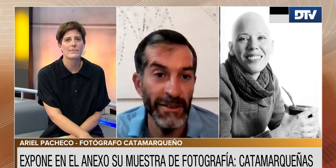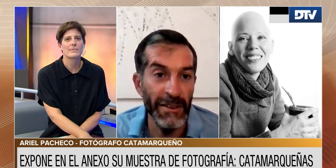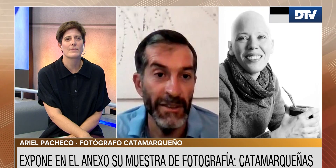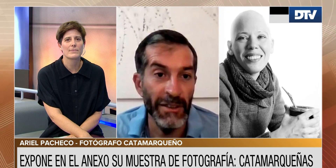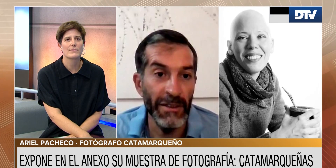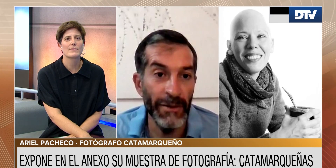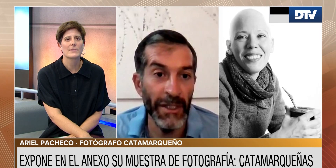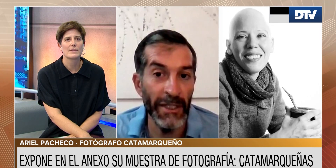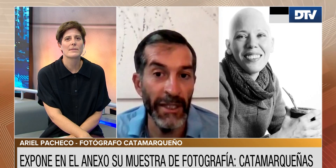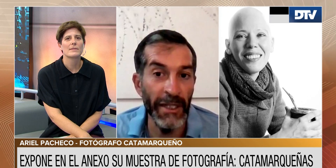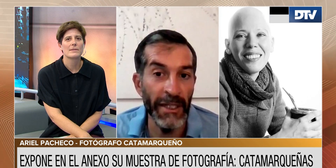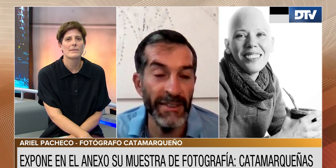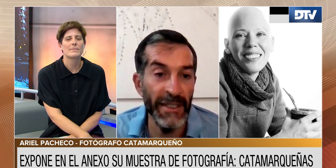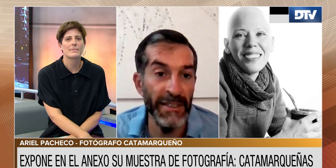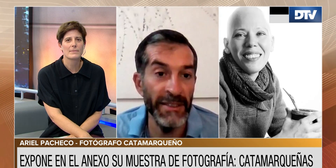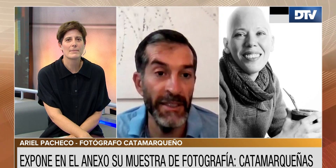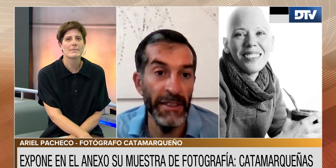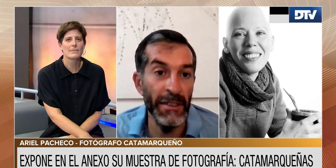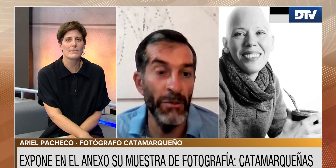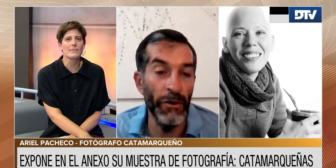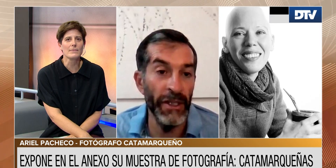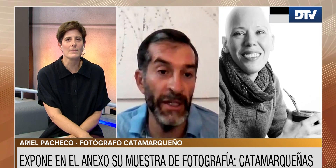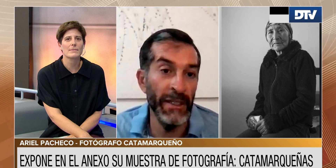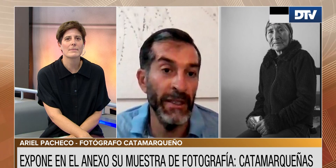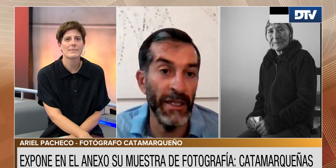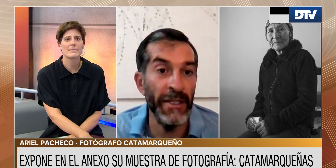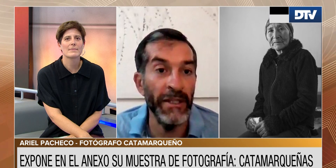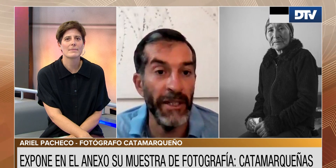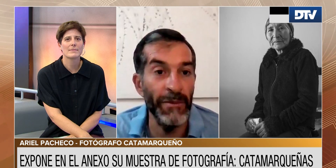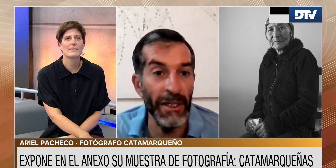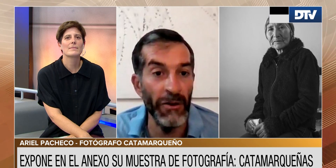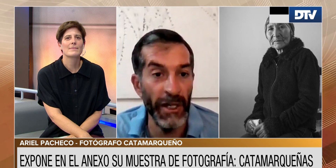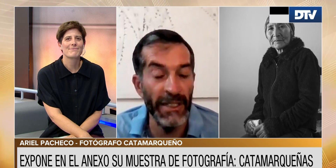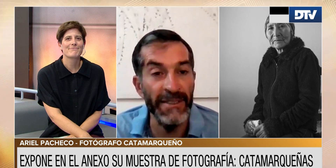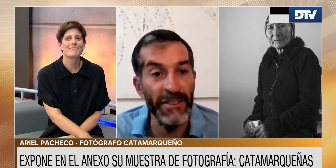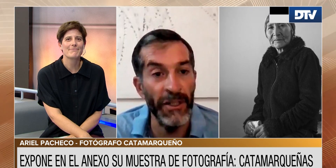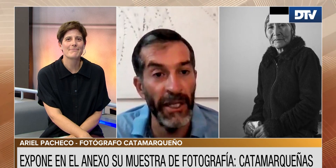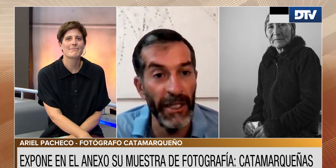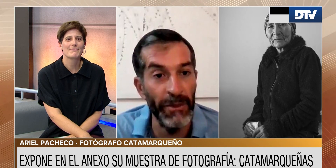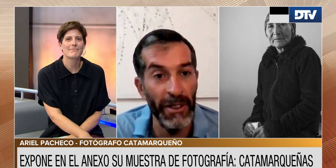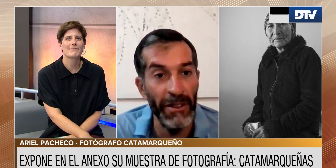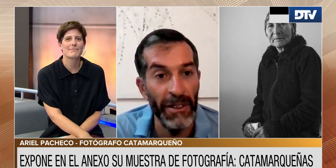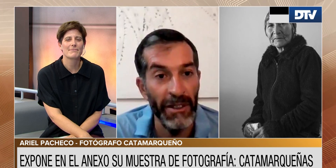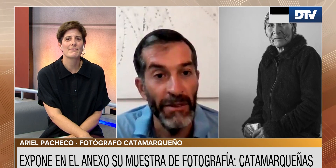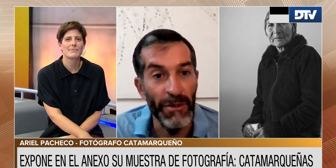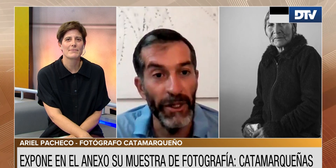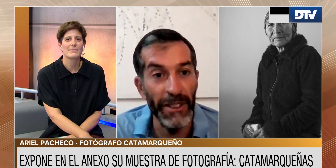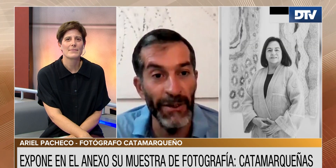imagen. A ver qué tenían que hacer y si lo podía tratar de transmitir las sensaciones que ella